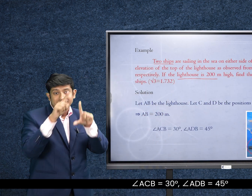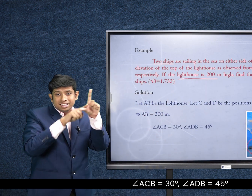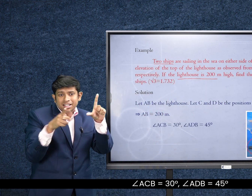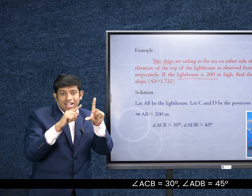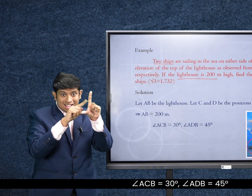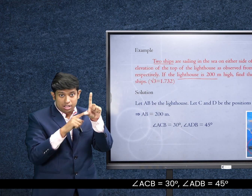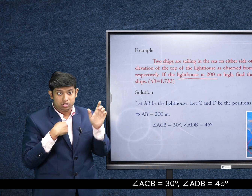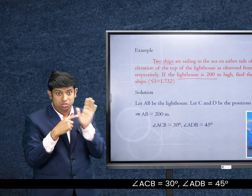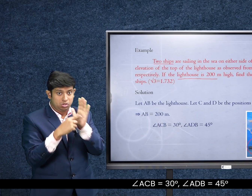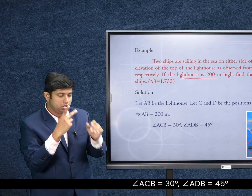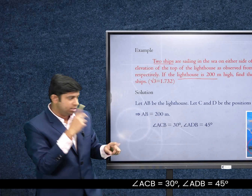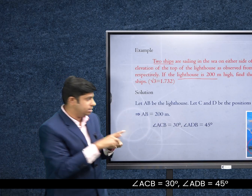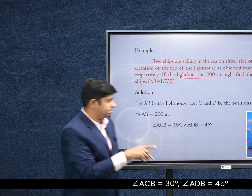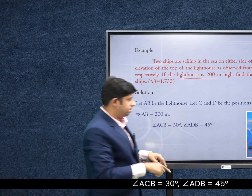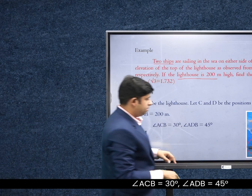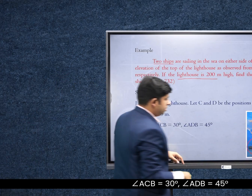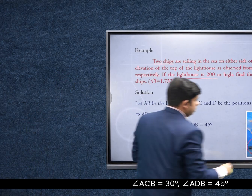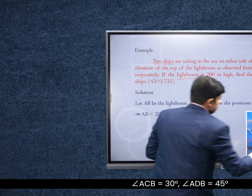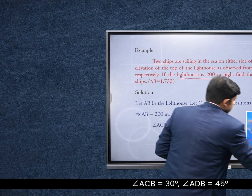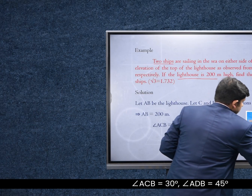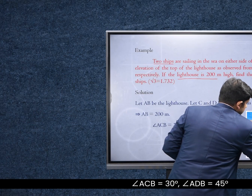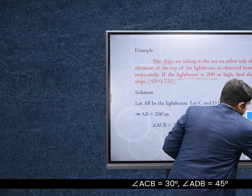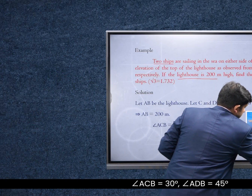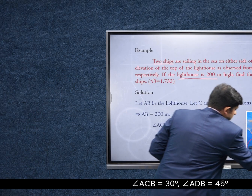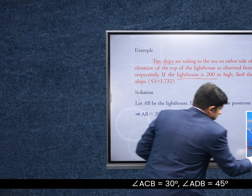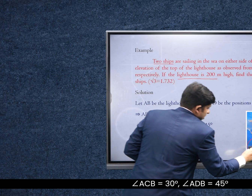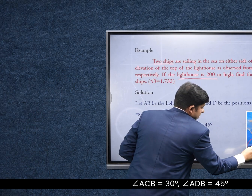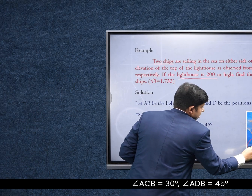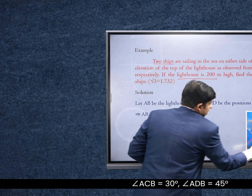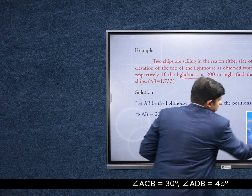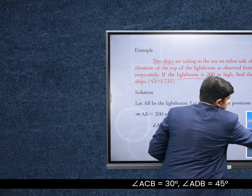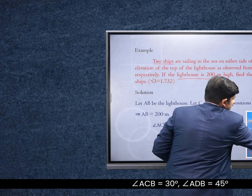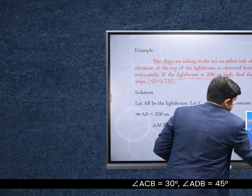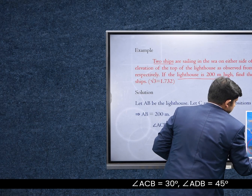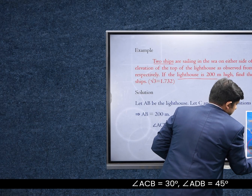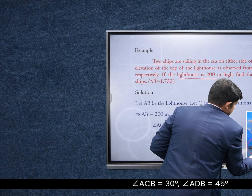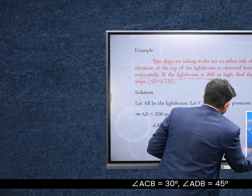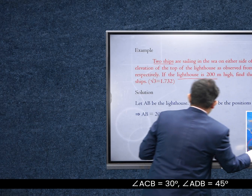कोन ए सी बी बरोबर 30 अंश, कोन ए डी बी बरोबर 45 अंश.